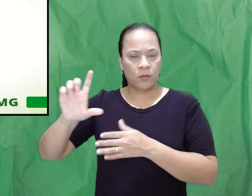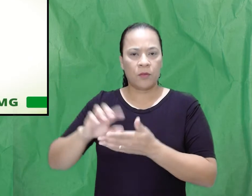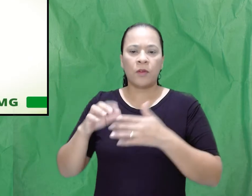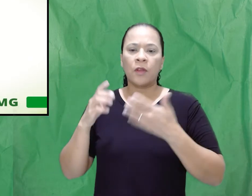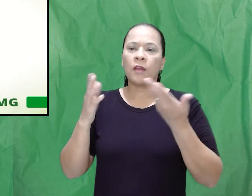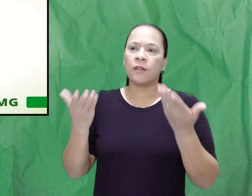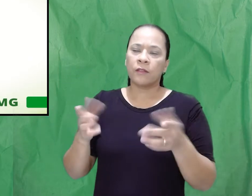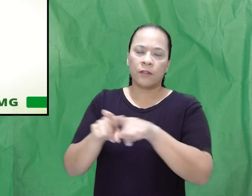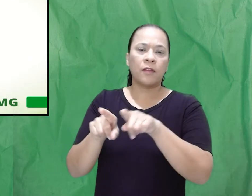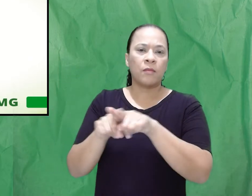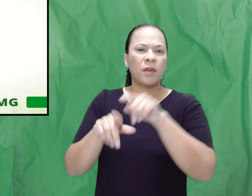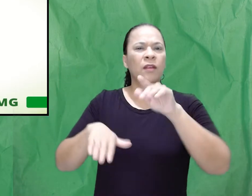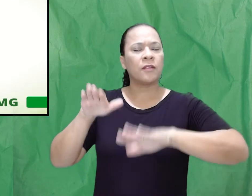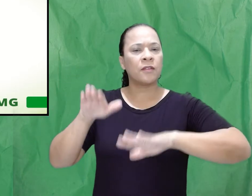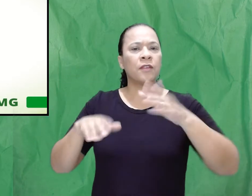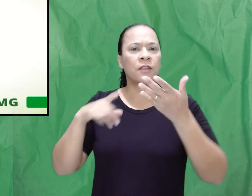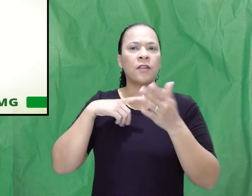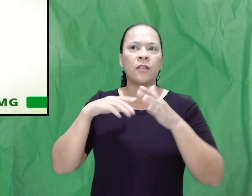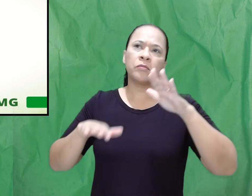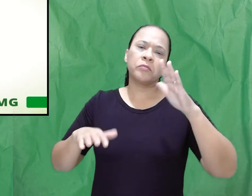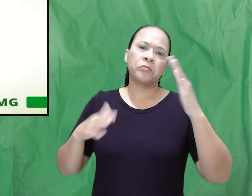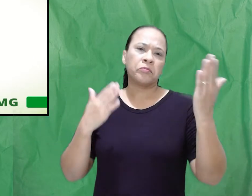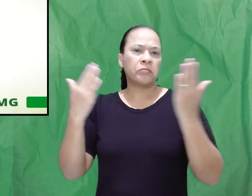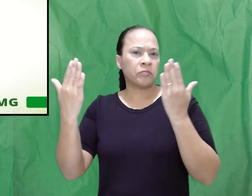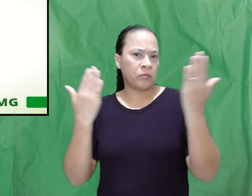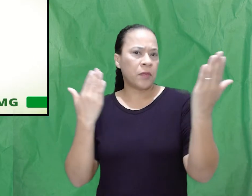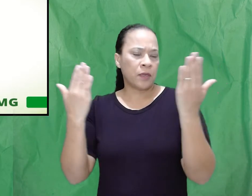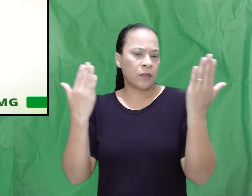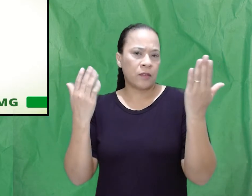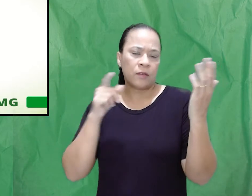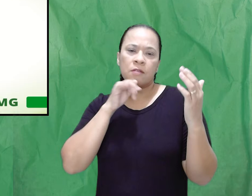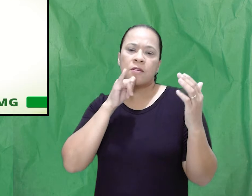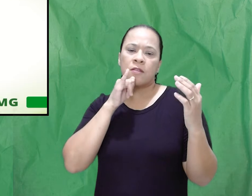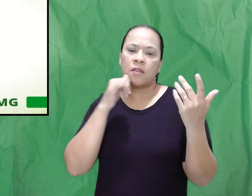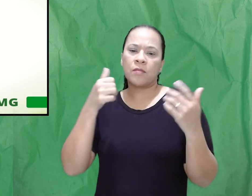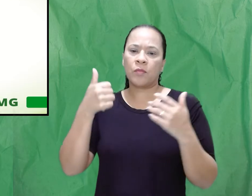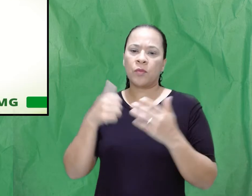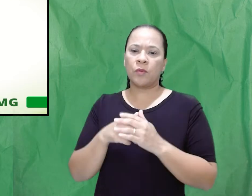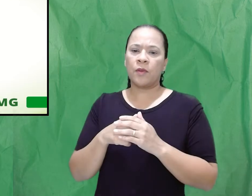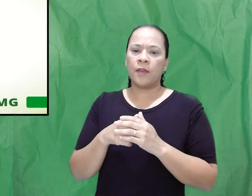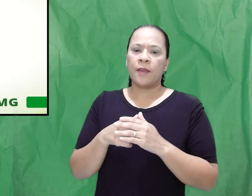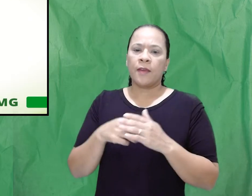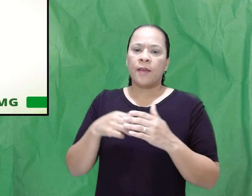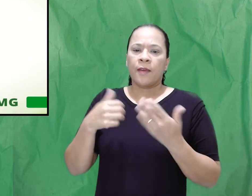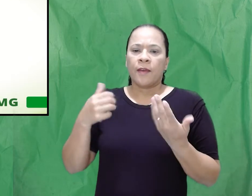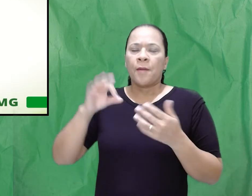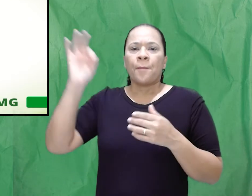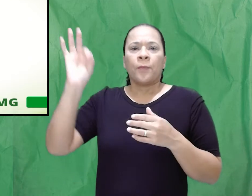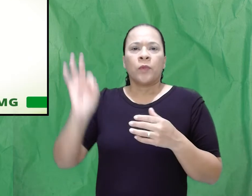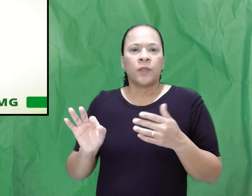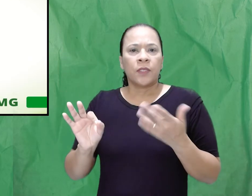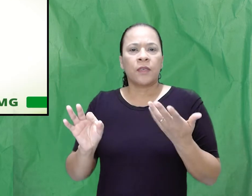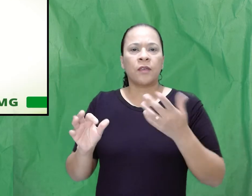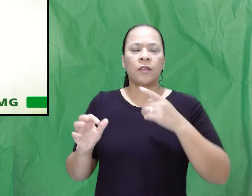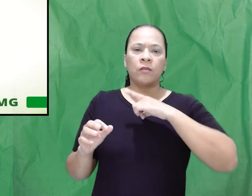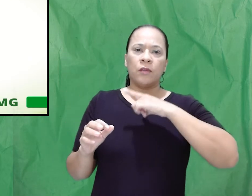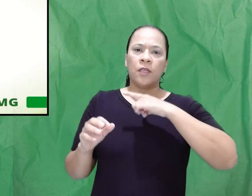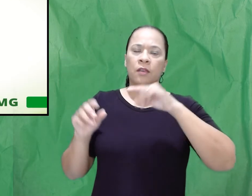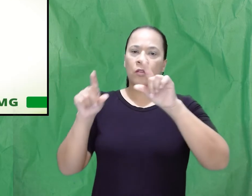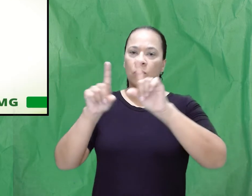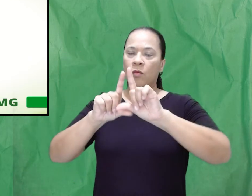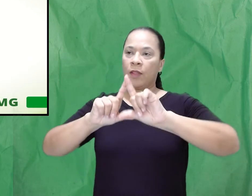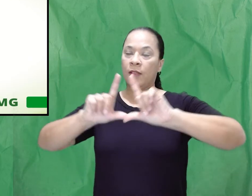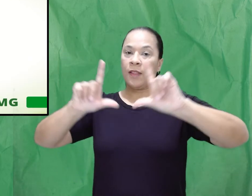porcentagem. Por exemplo, vamos dizer que eu defini uma caixa que seja 10% da minha tela. A largura